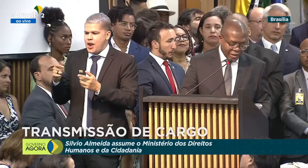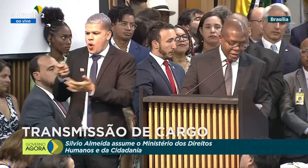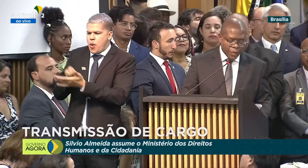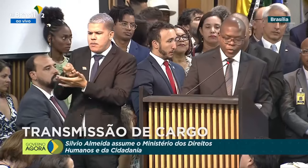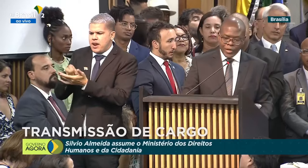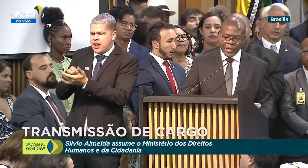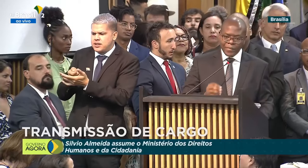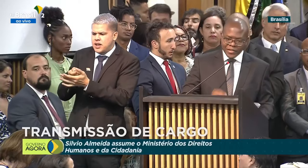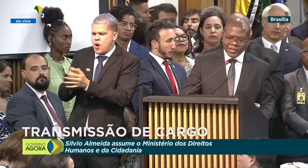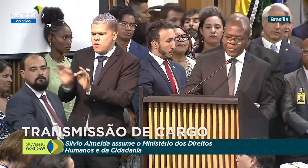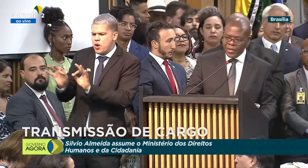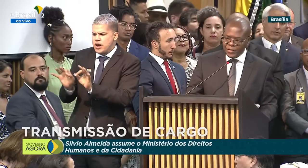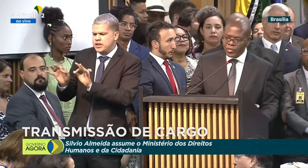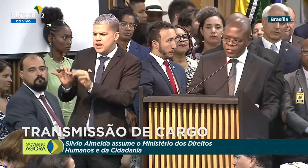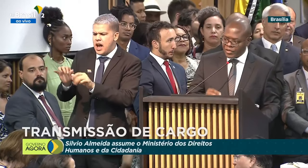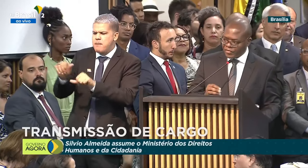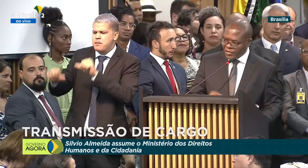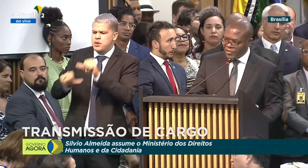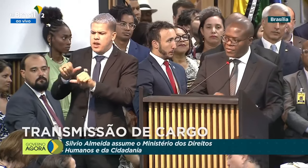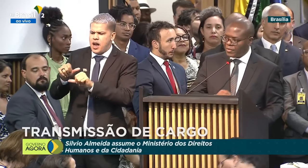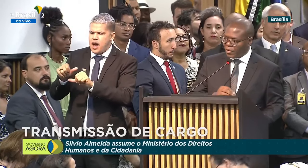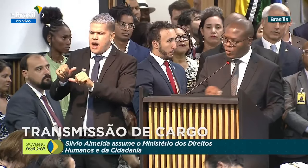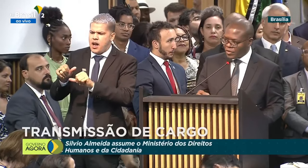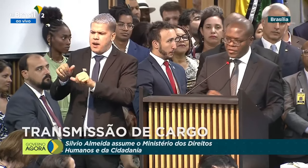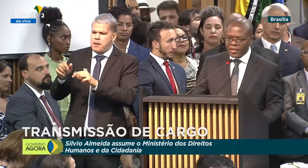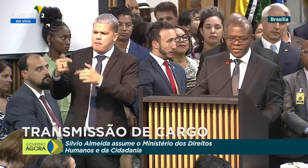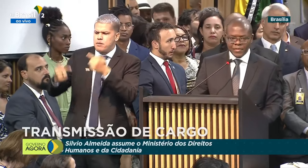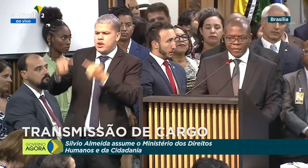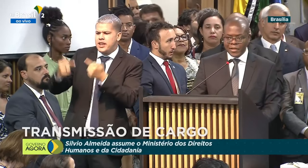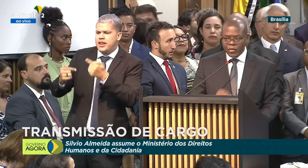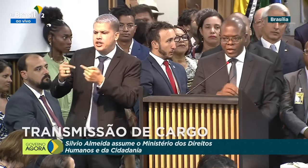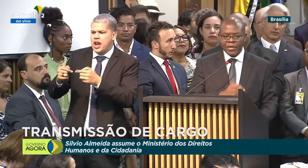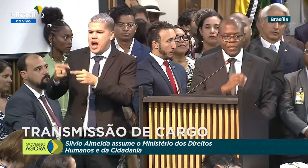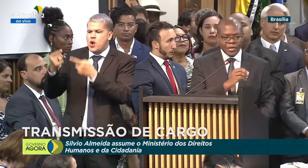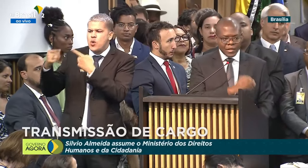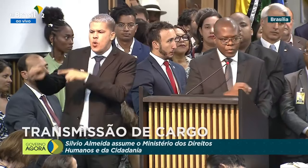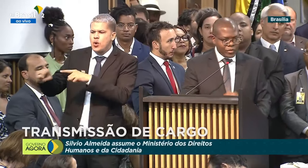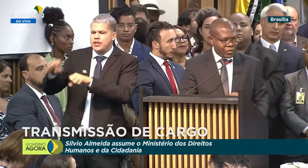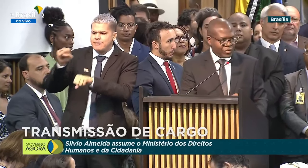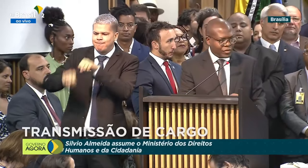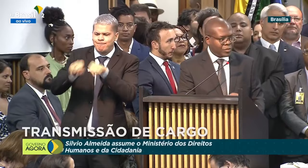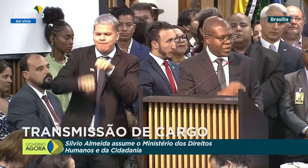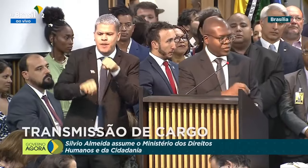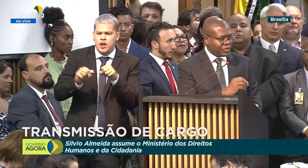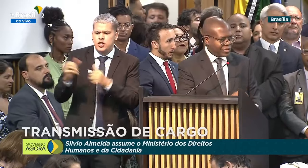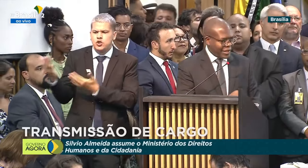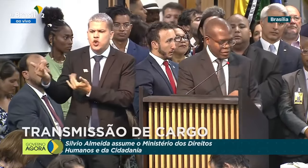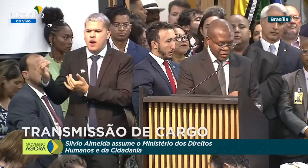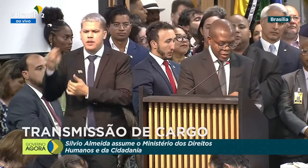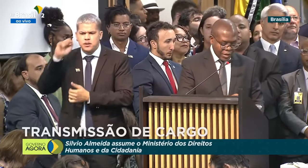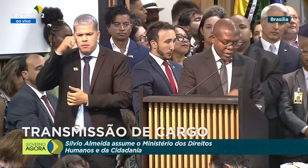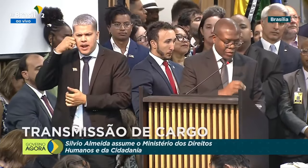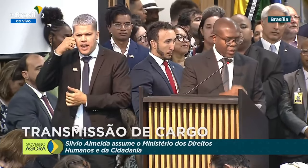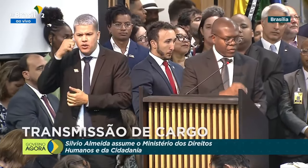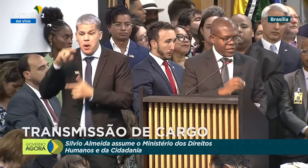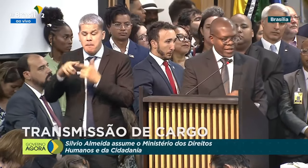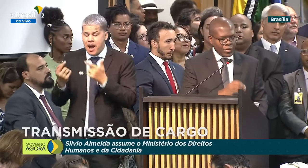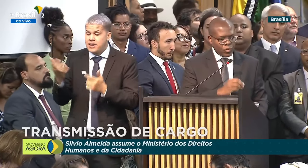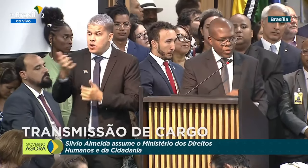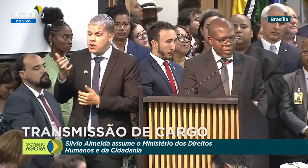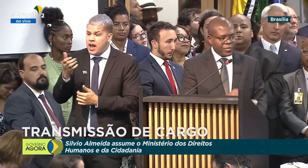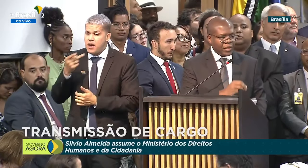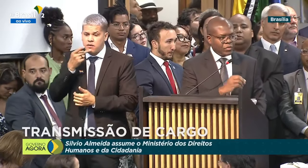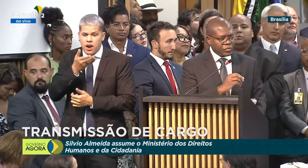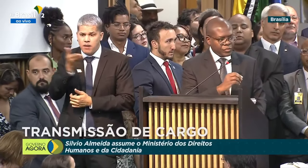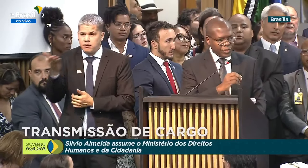eu procurarei imediatamente Como já fiz algumas vezes mas agora ambos na condição de Ministro de estado eu quero conversar